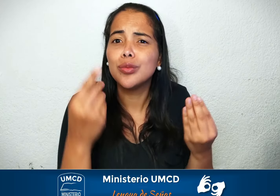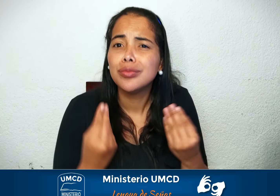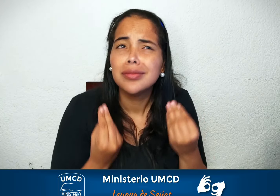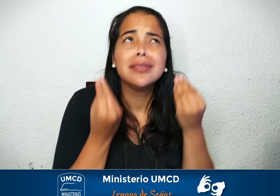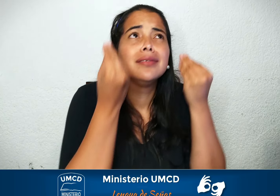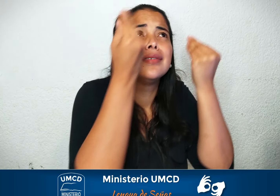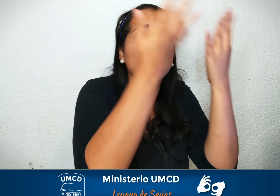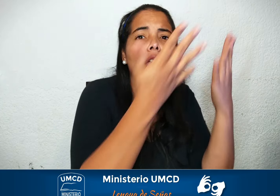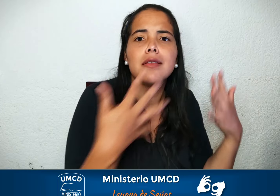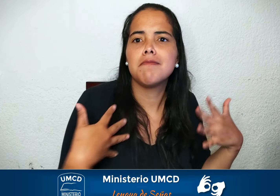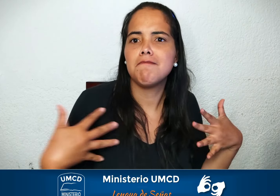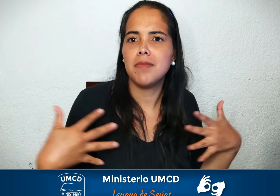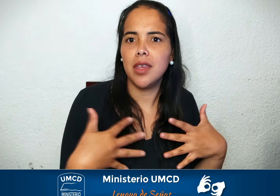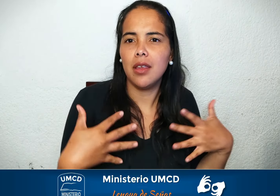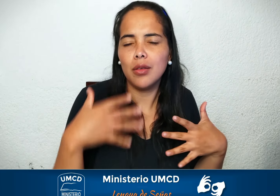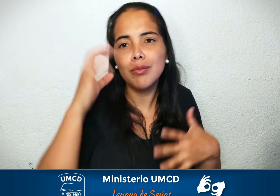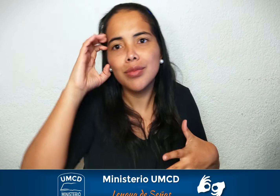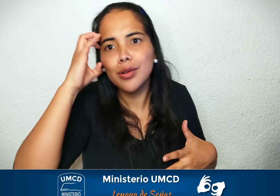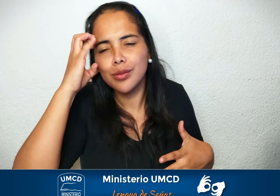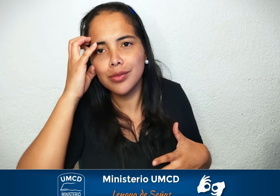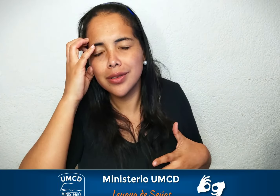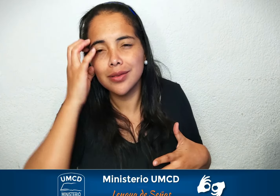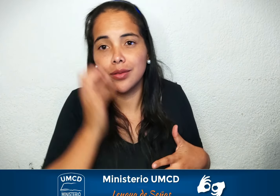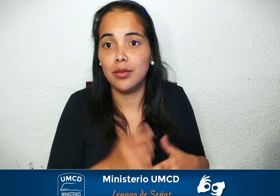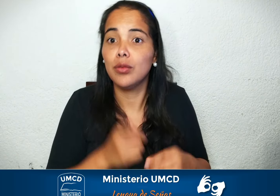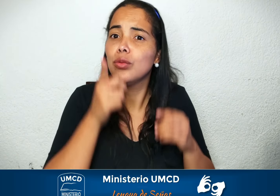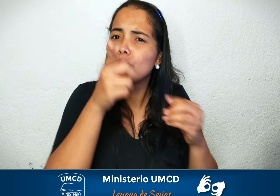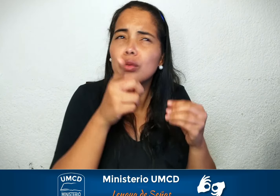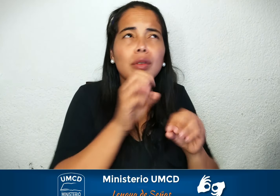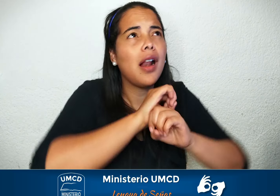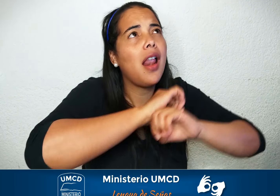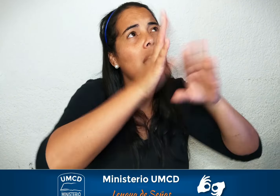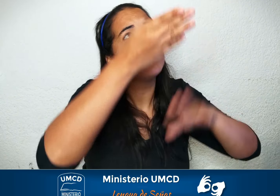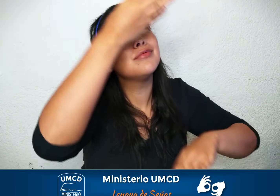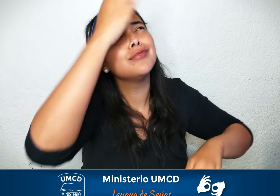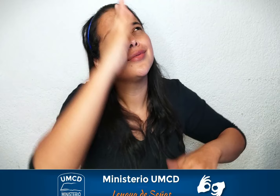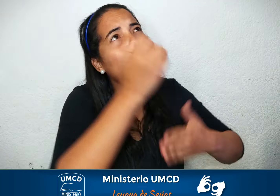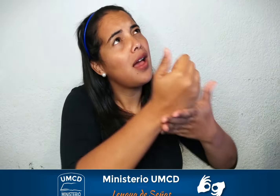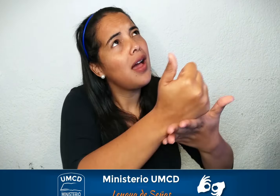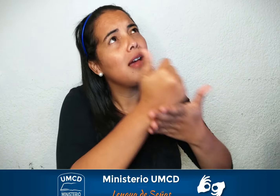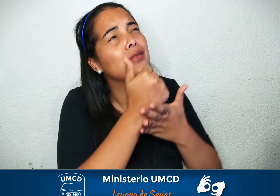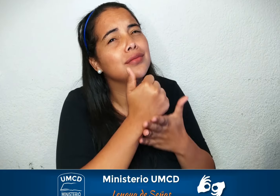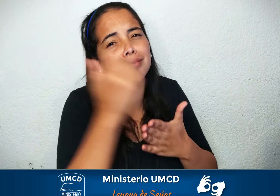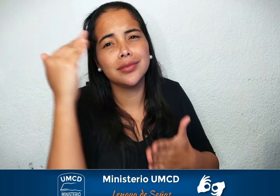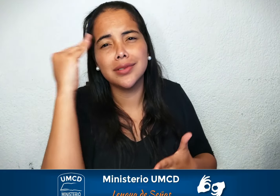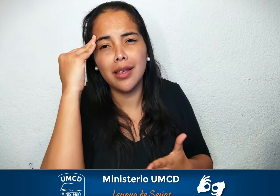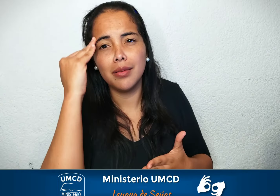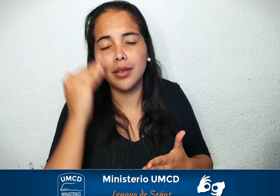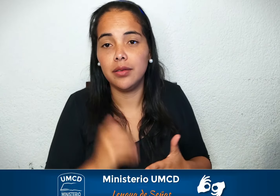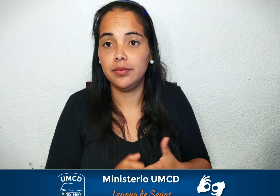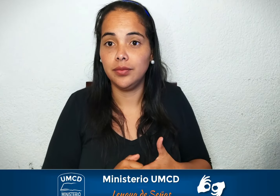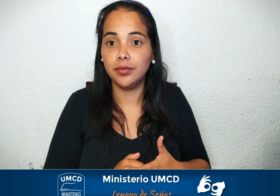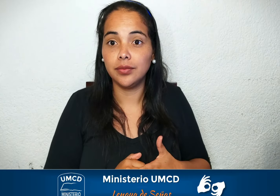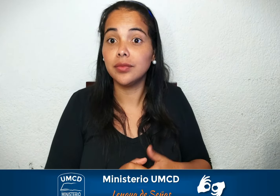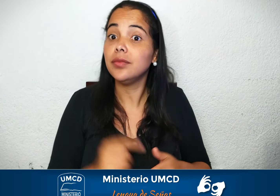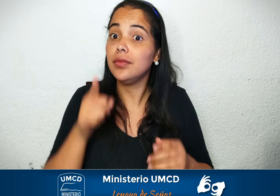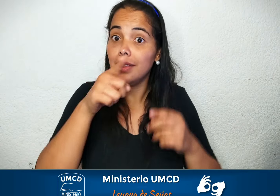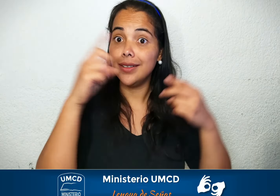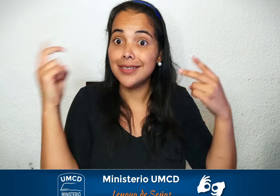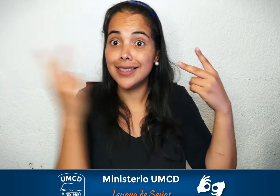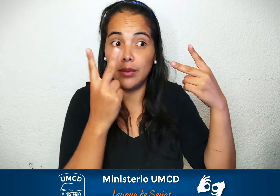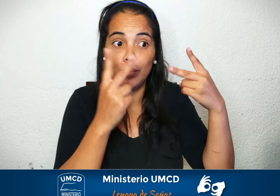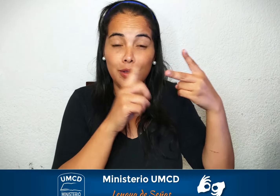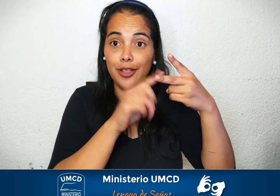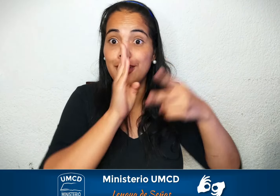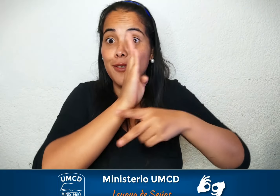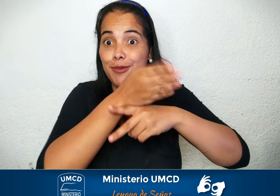de esto que nos causa temor y dejarlo claro delante de su presencia. Lo segundo